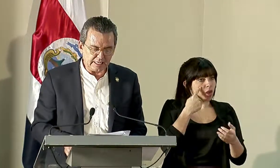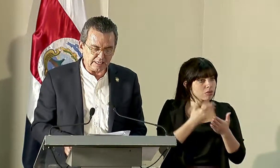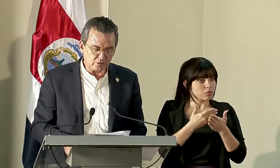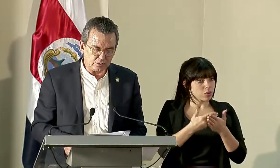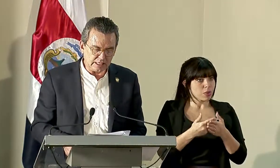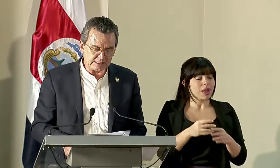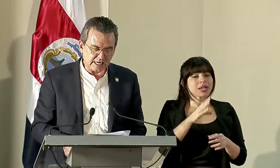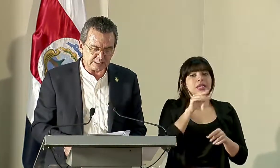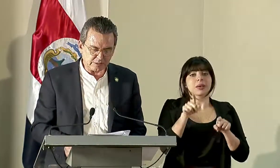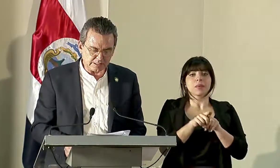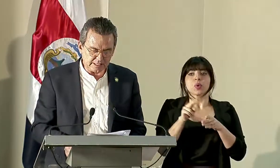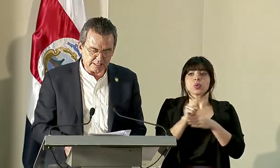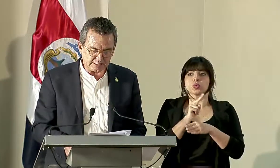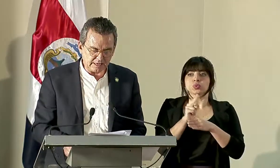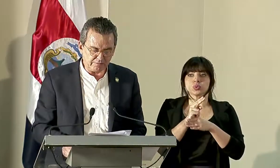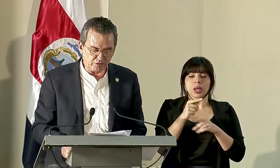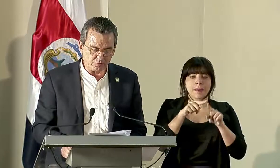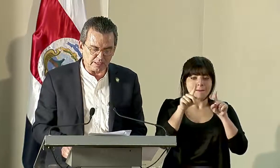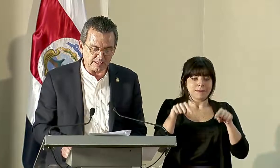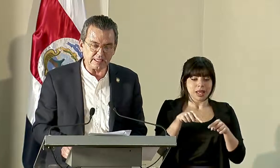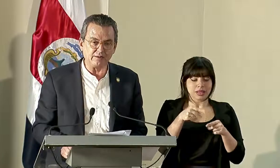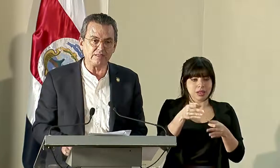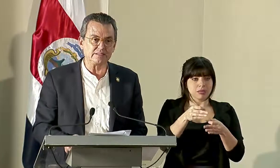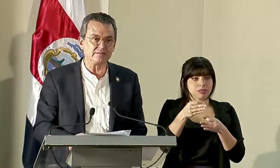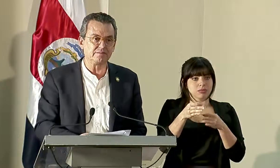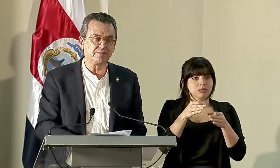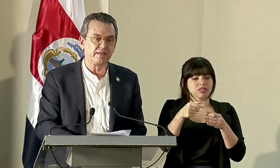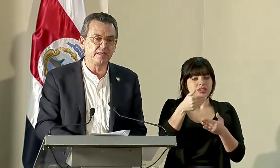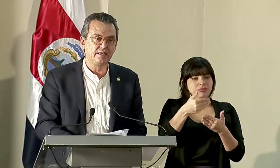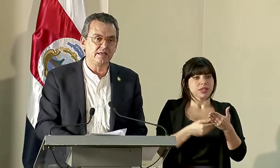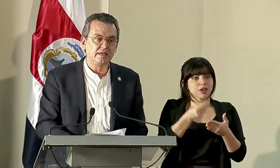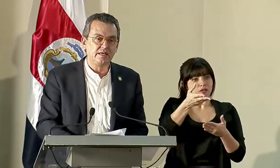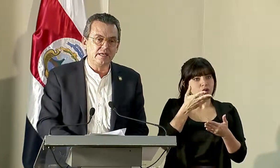y utilizar las plantillas del informe de avance.